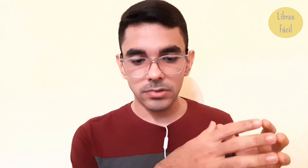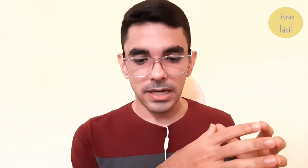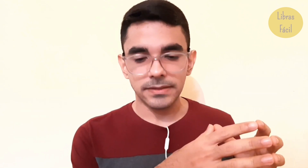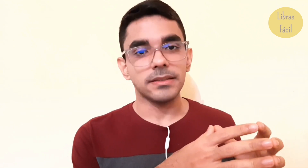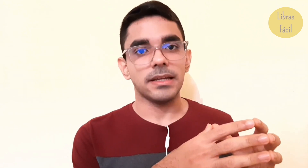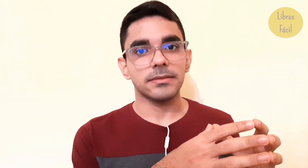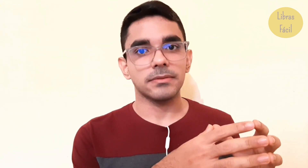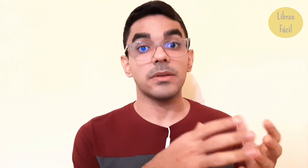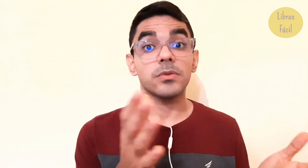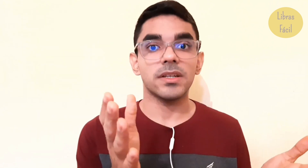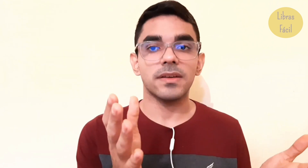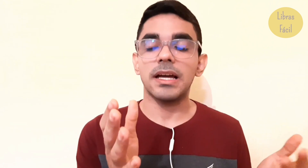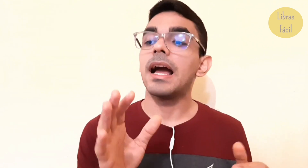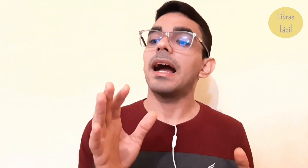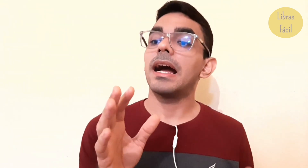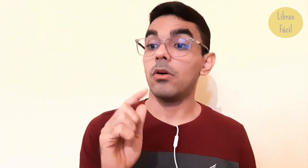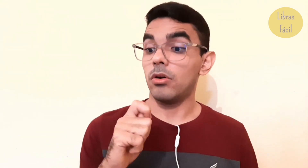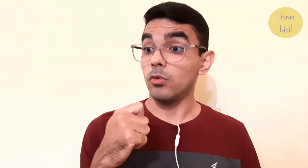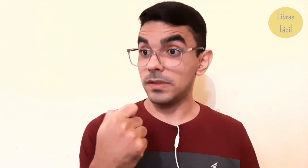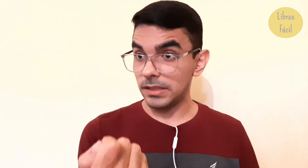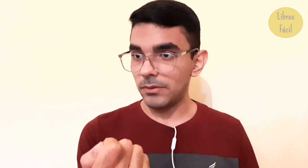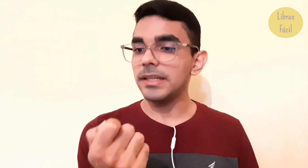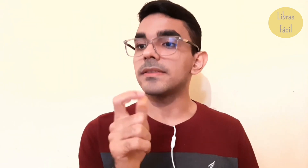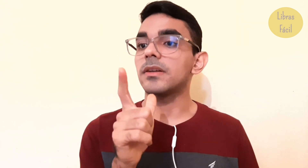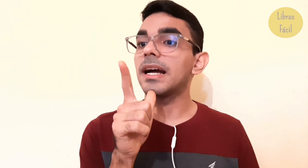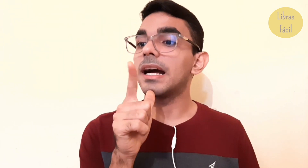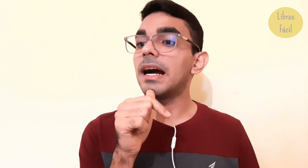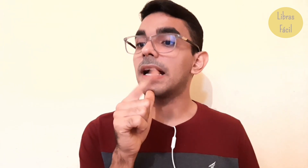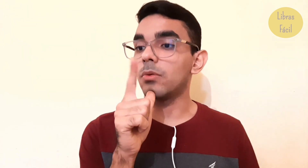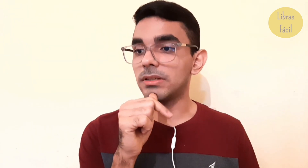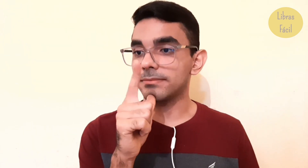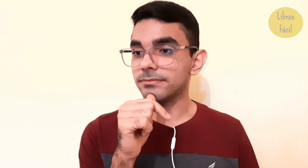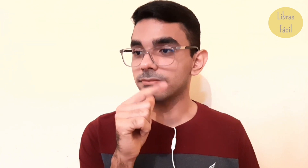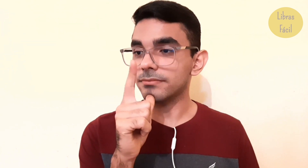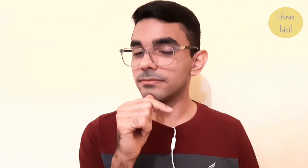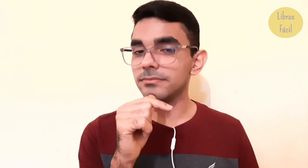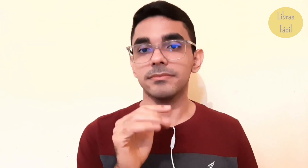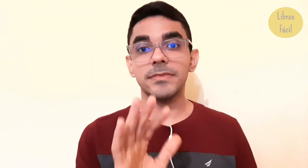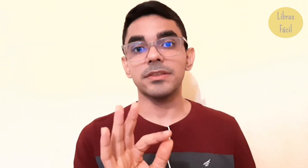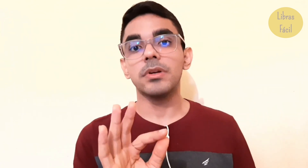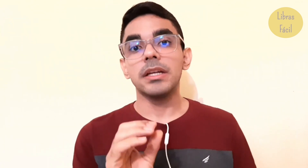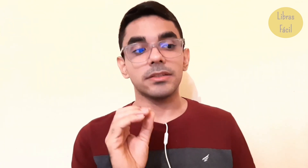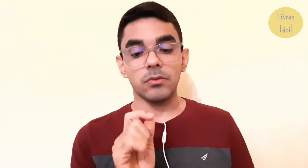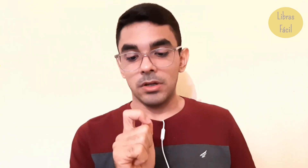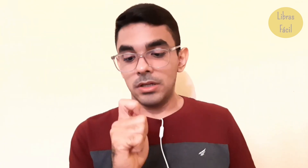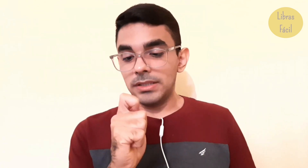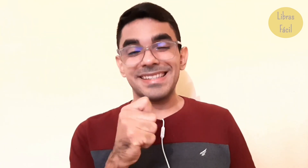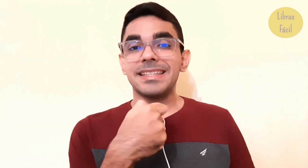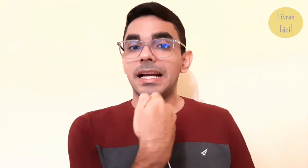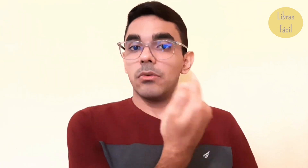essa ideia? Aí o surdo vai te falar, ó, o sinal é esse, ó, água. Entendeu? Então, sinal